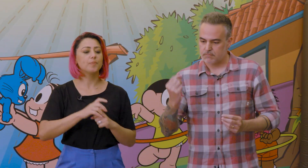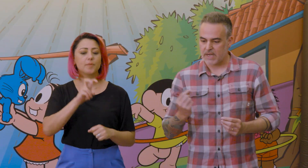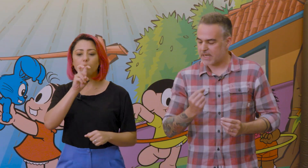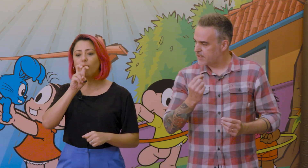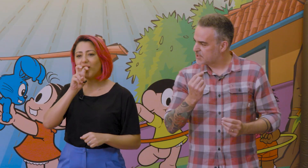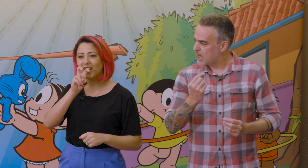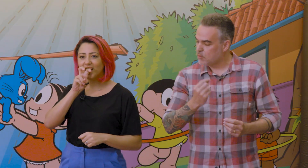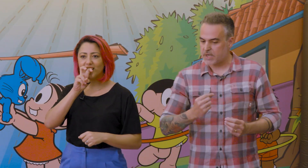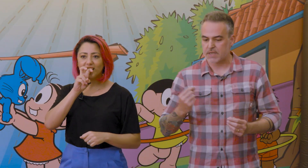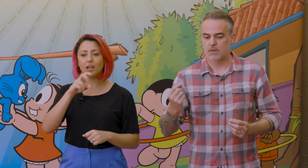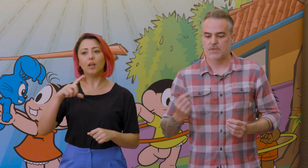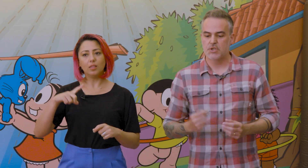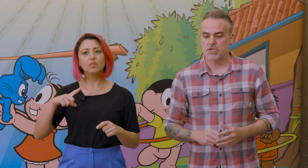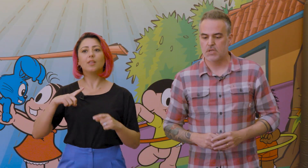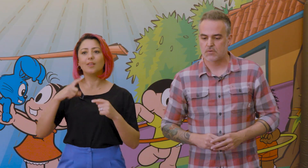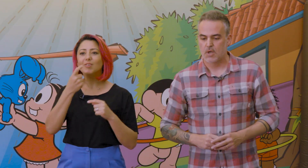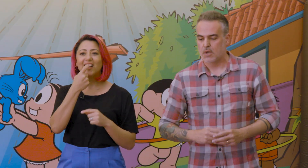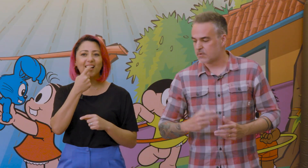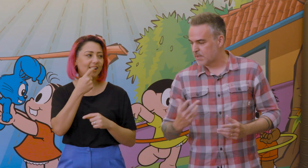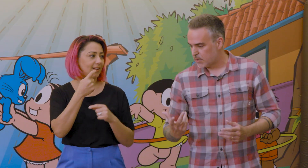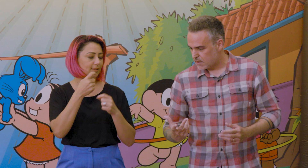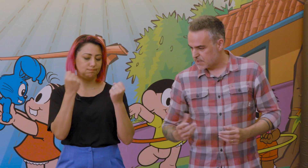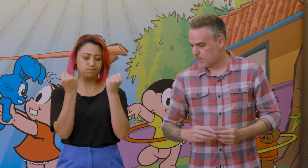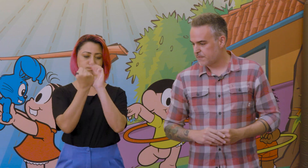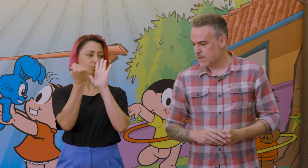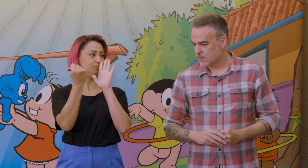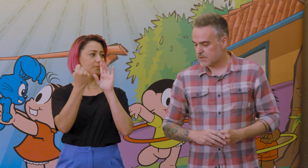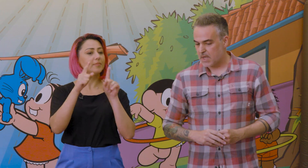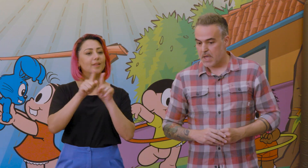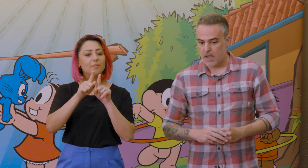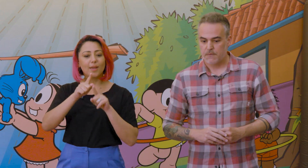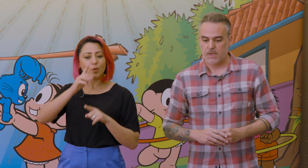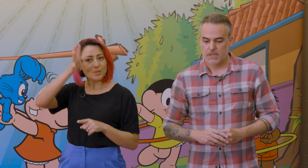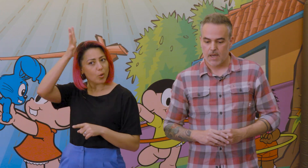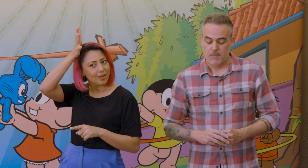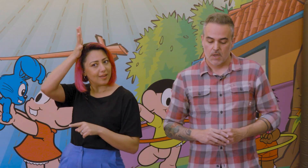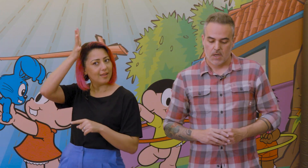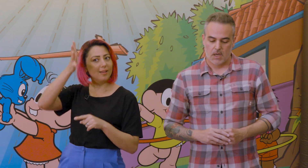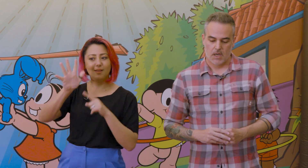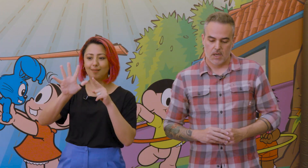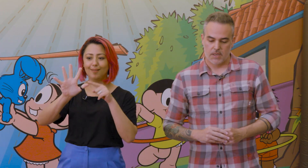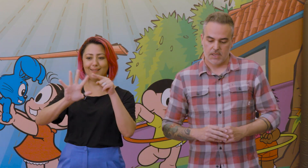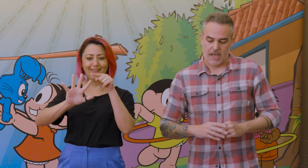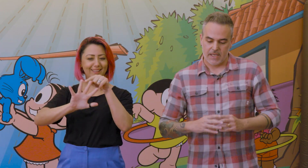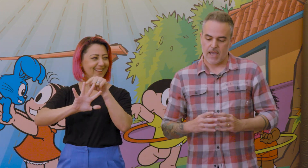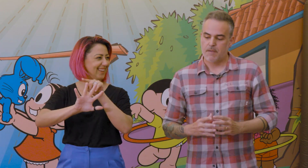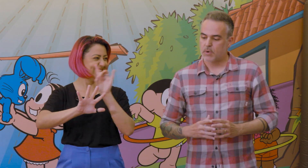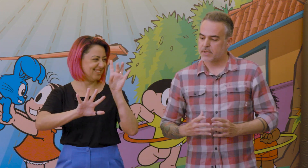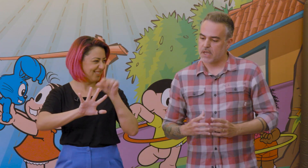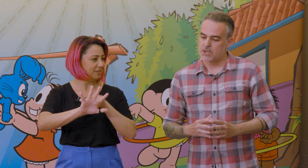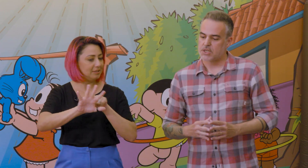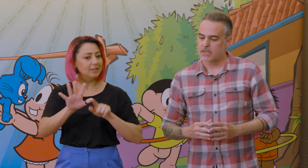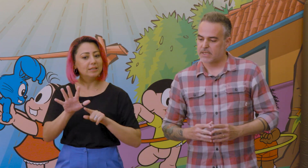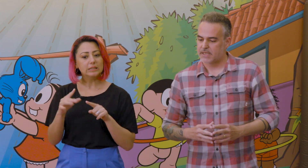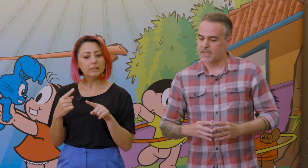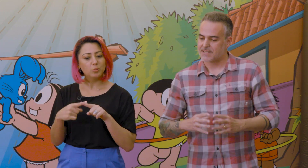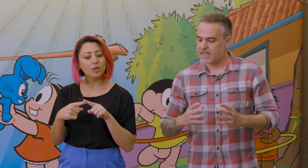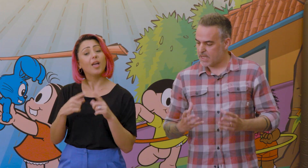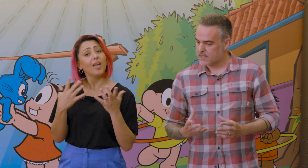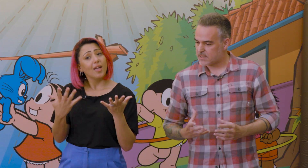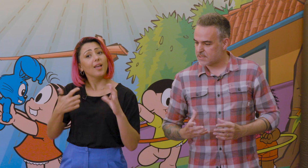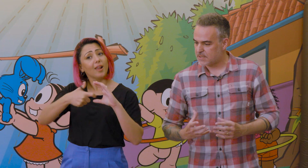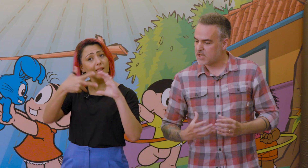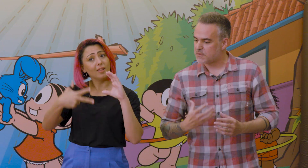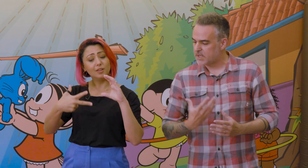tem uma característica única, que são os dentinhos, o Cebolinha, os 5 fios, enfim, né? E aí é importante que